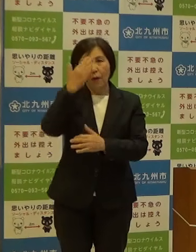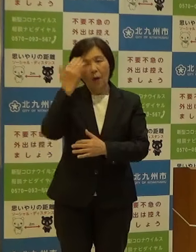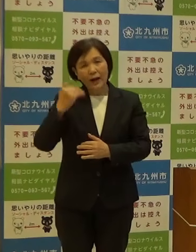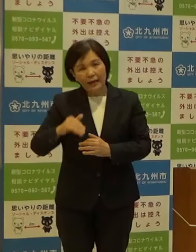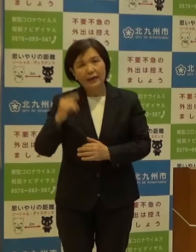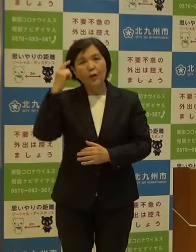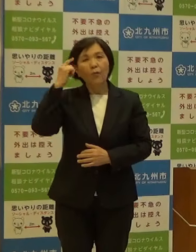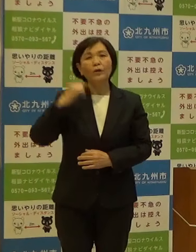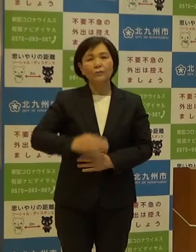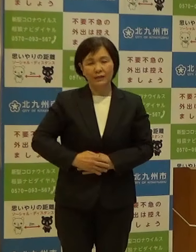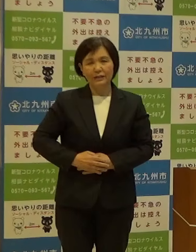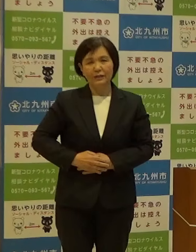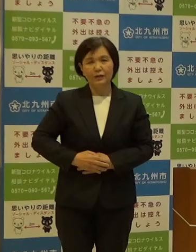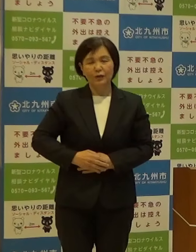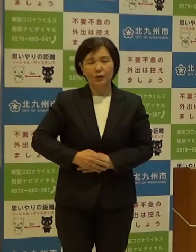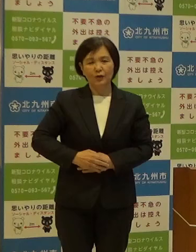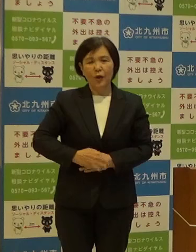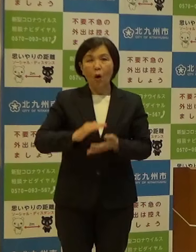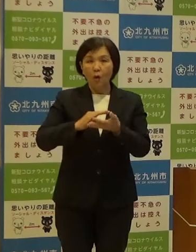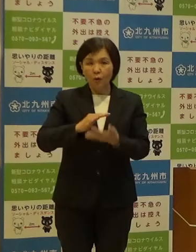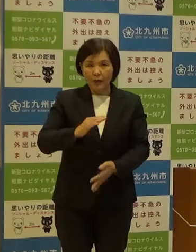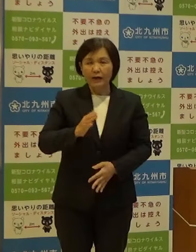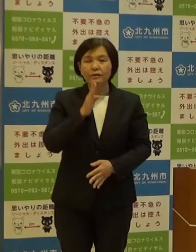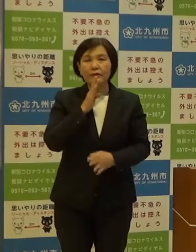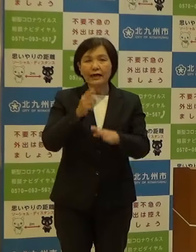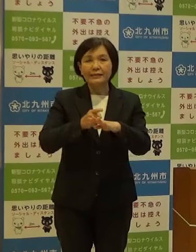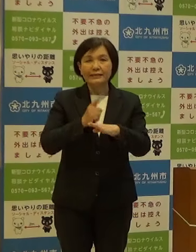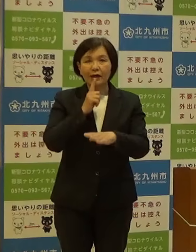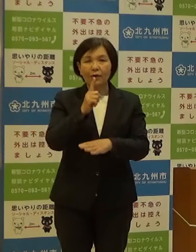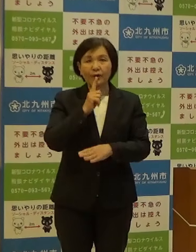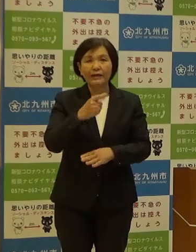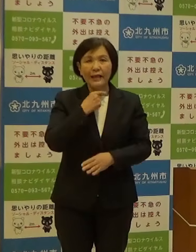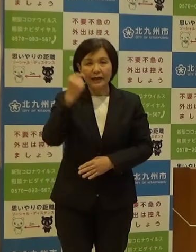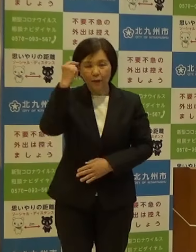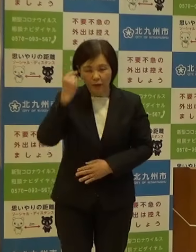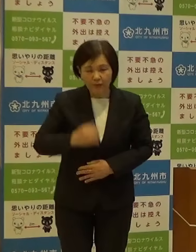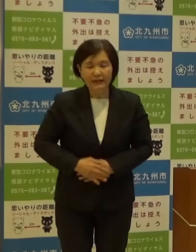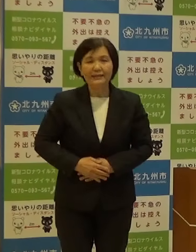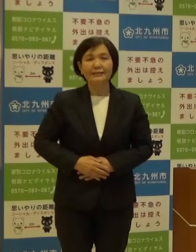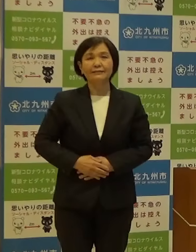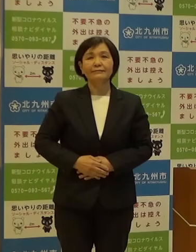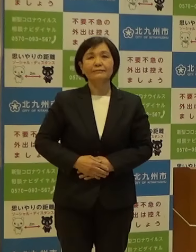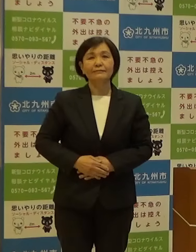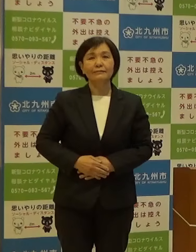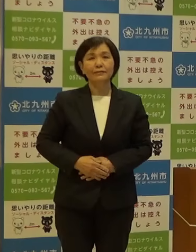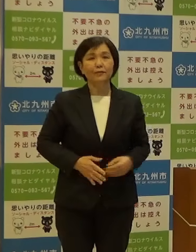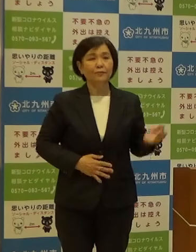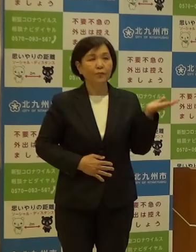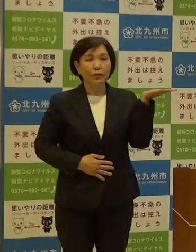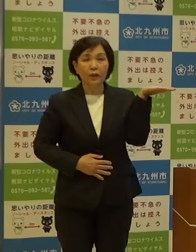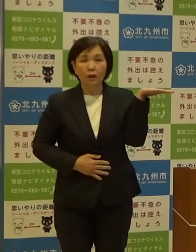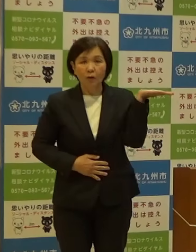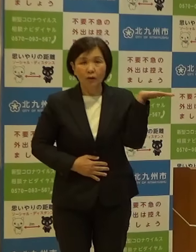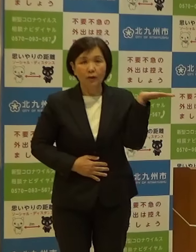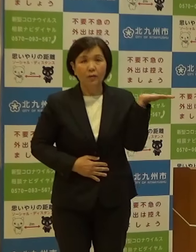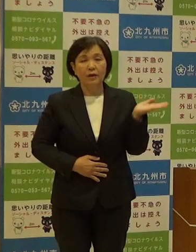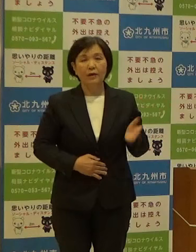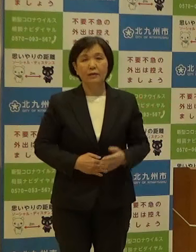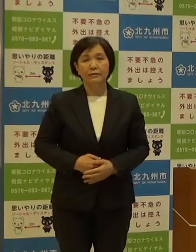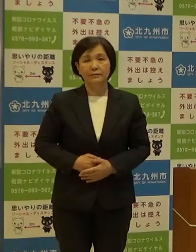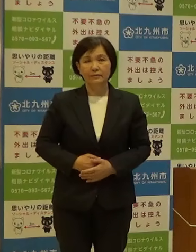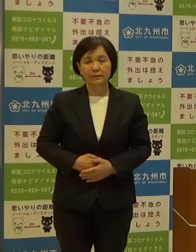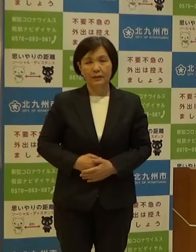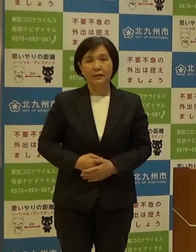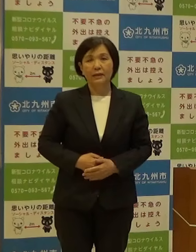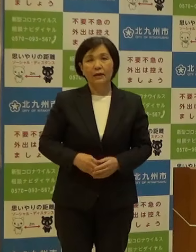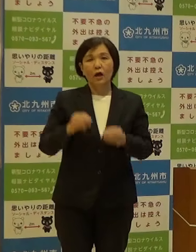て深く感謝を申し上げたいと思います。これは陽性患者の発生の数